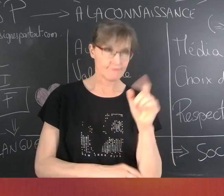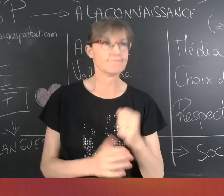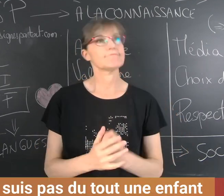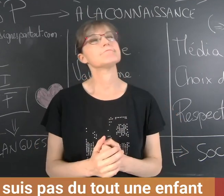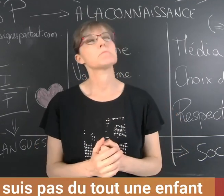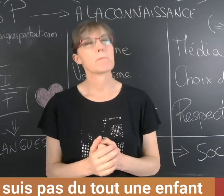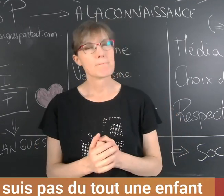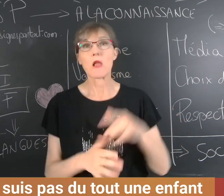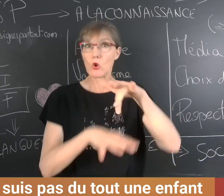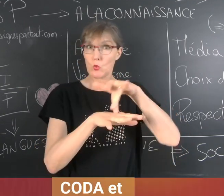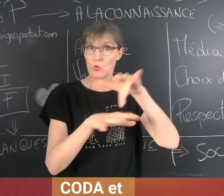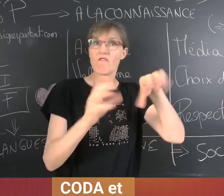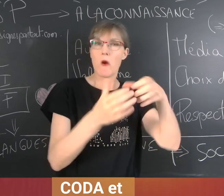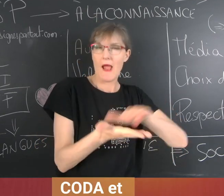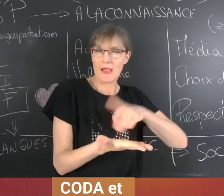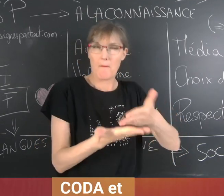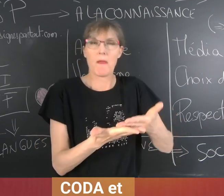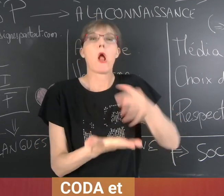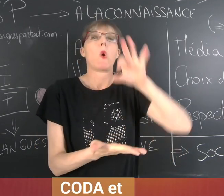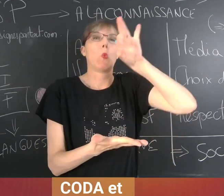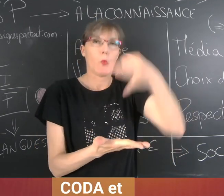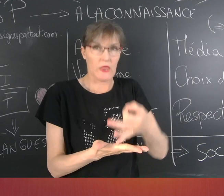Je suis pas du tout une enfant Godard. Et